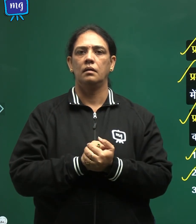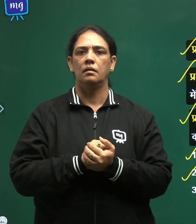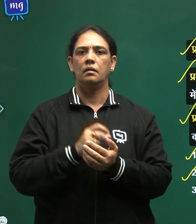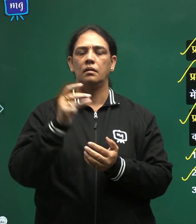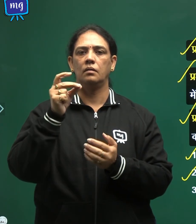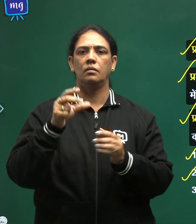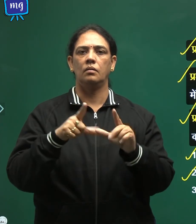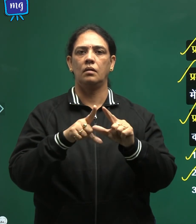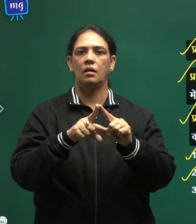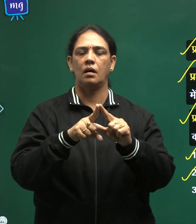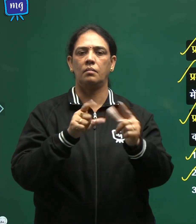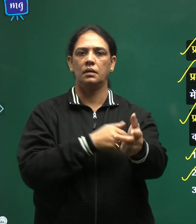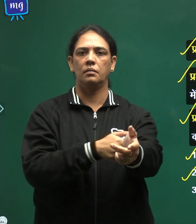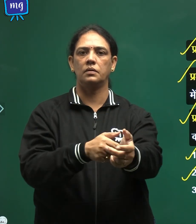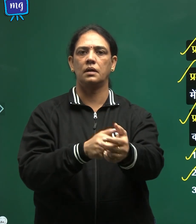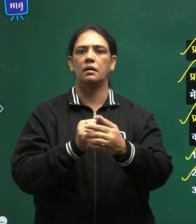समबाहु त्रिभुज